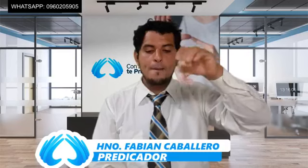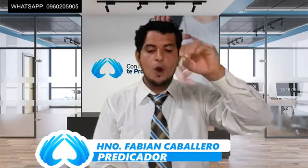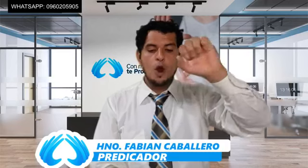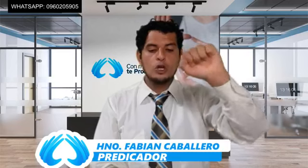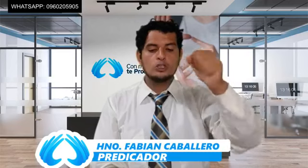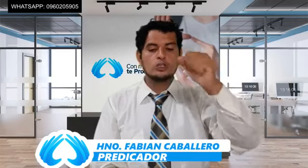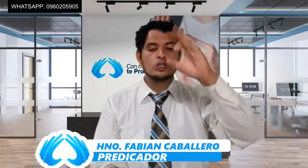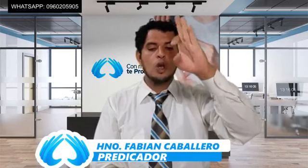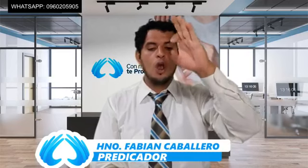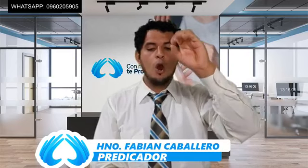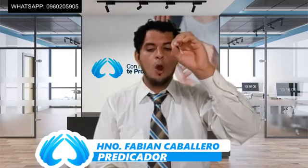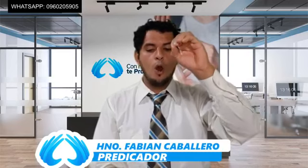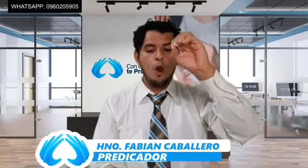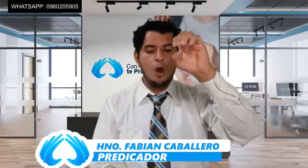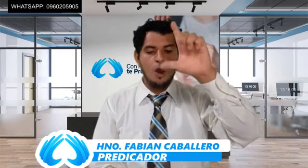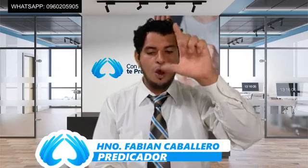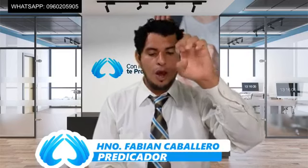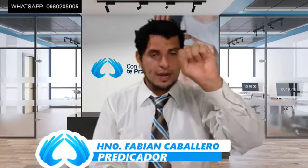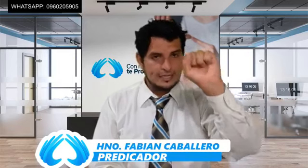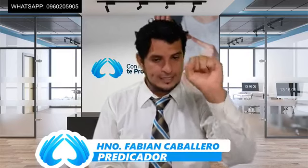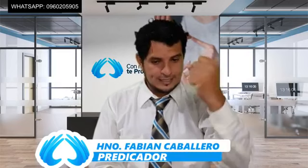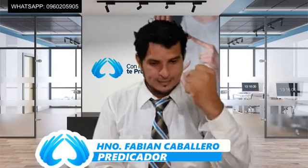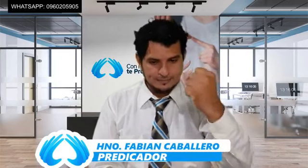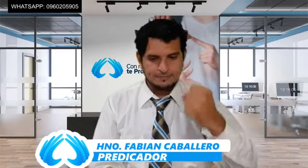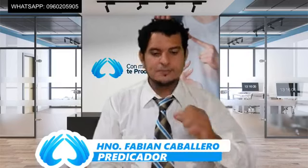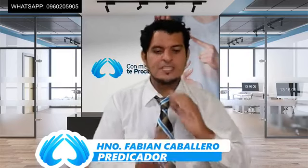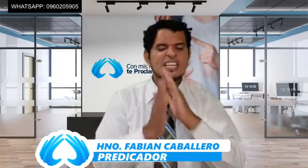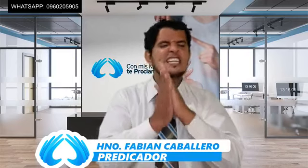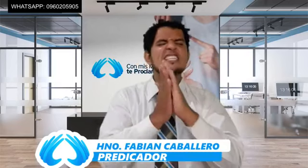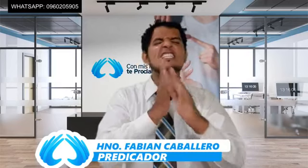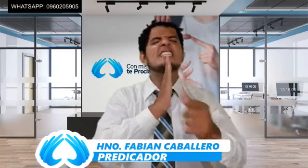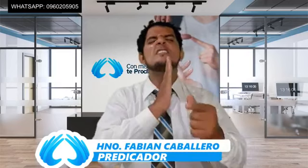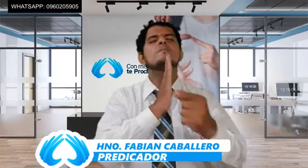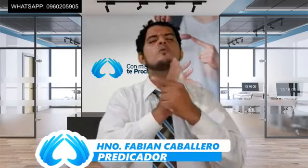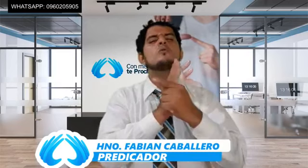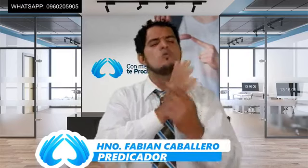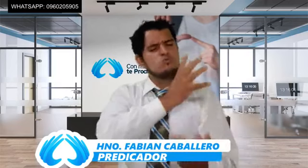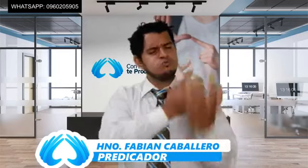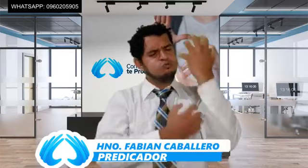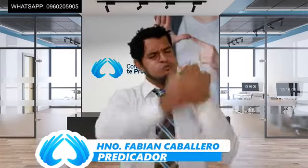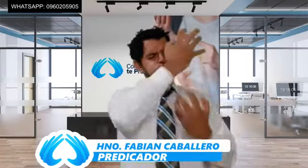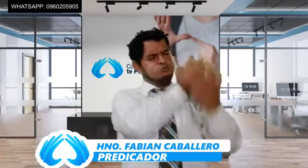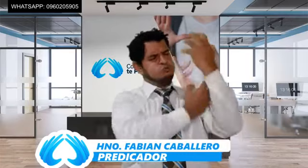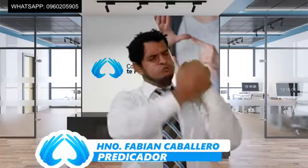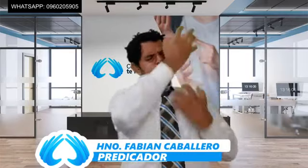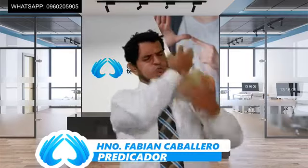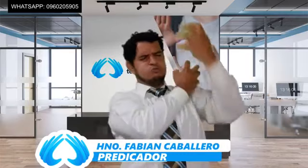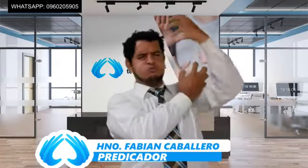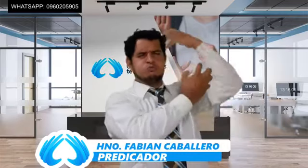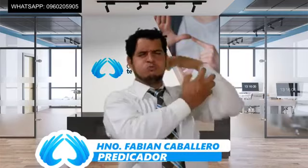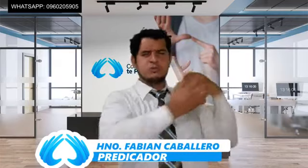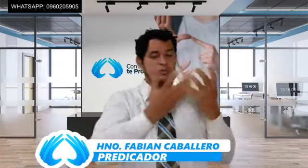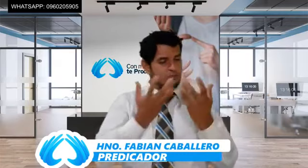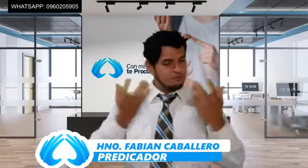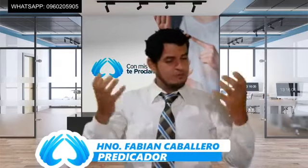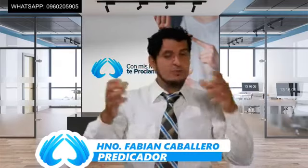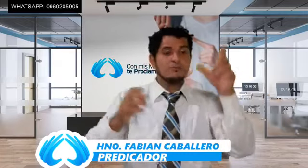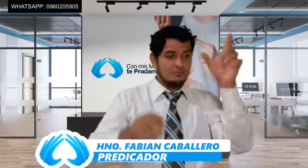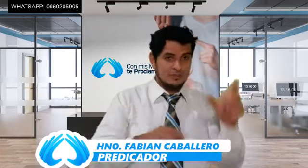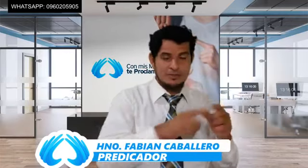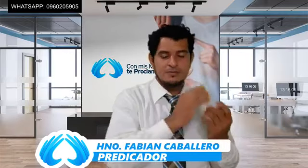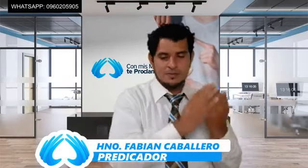El libro histórico del Nuevo Testamento, ¿cuál es? Hecho de los Apóstoles. ¿Cuál es?